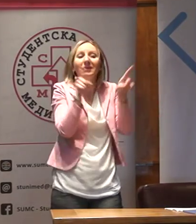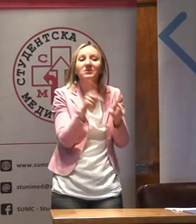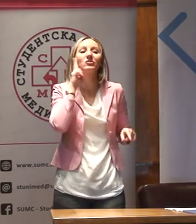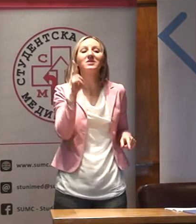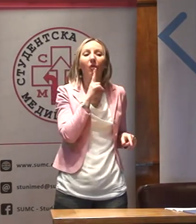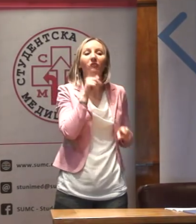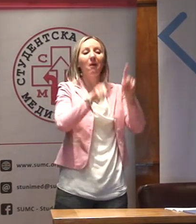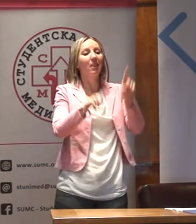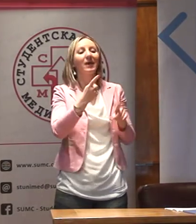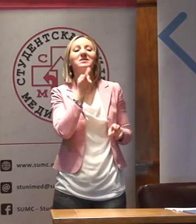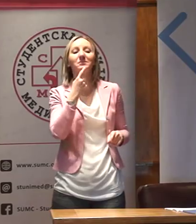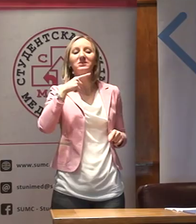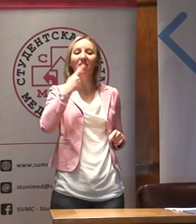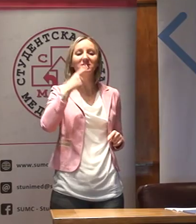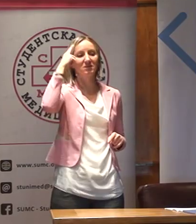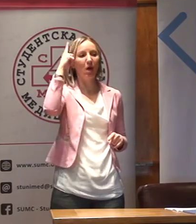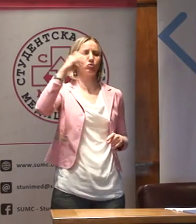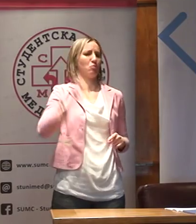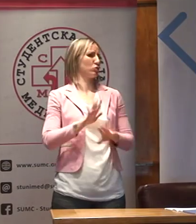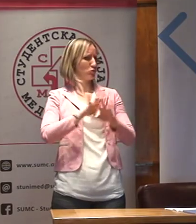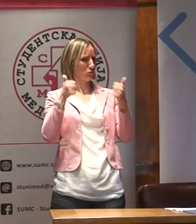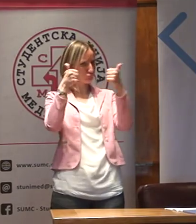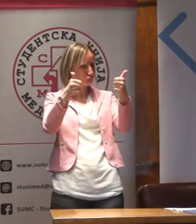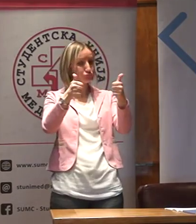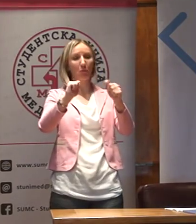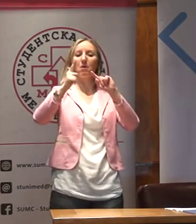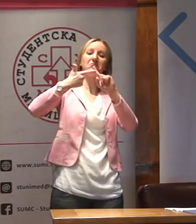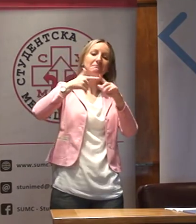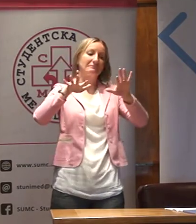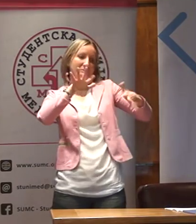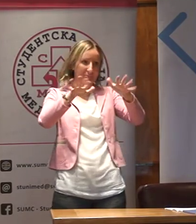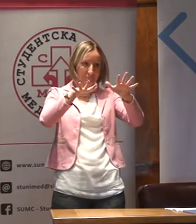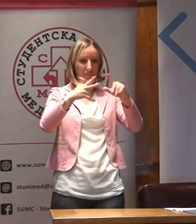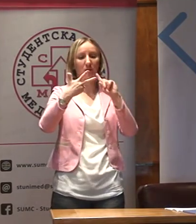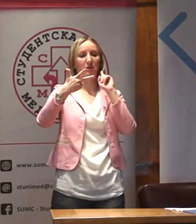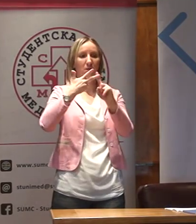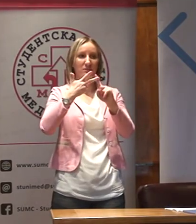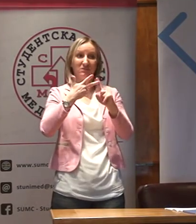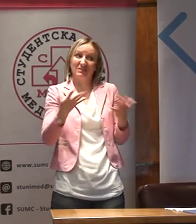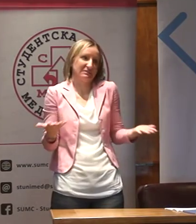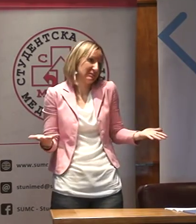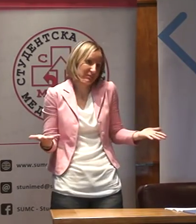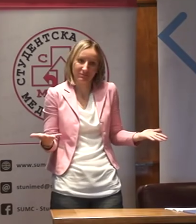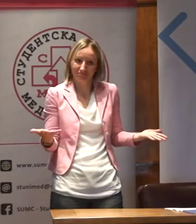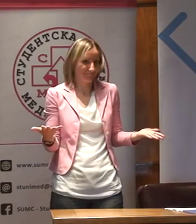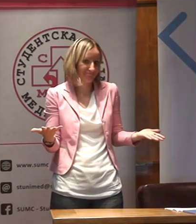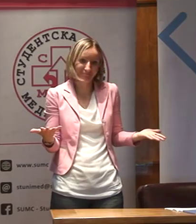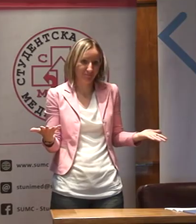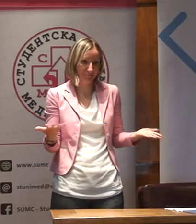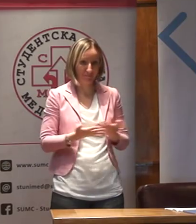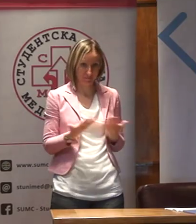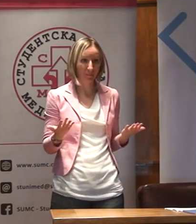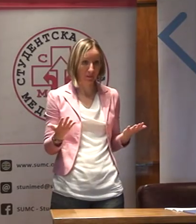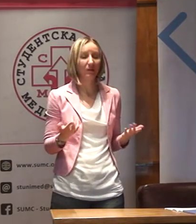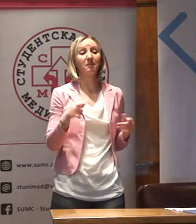uopšte. Isto se događa i sa gluvim osobama. Nivo znanja srpskog jezika može da bude potpun, može da bude srednji, može da